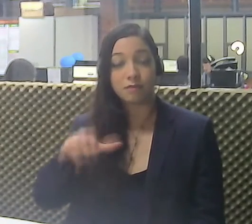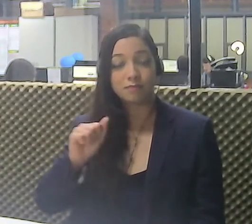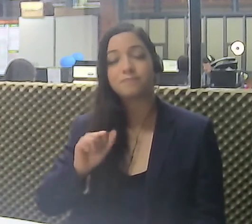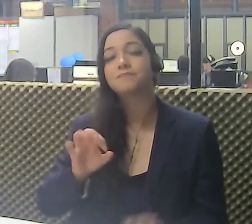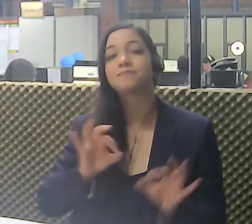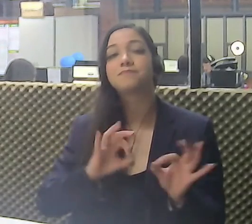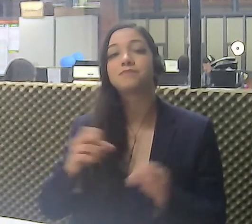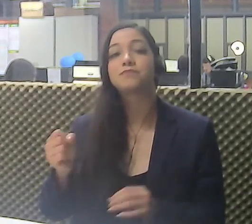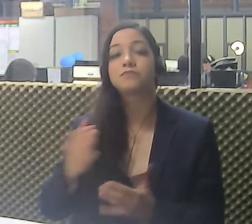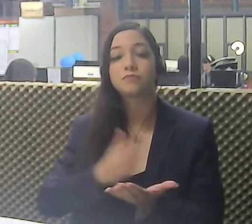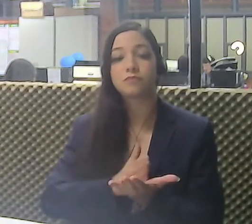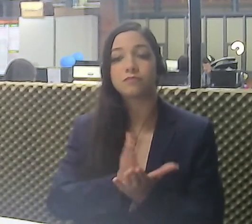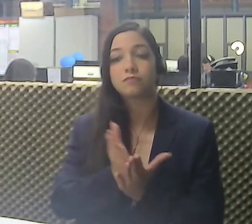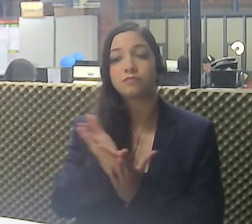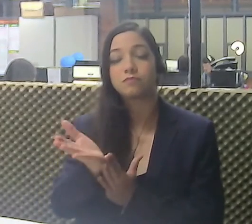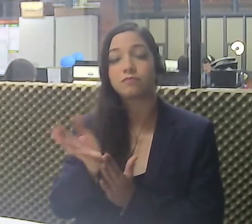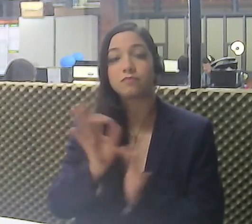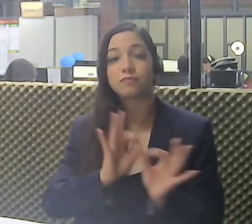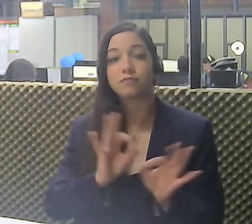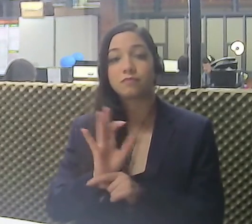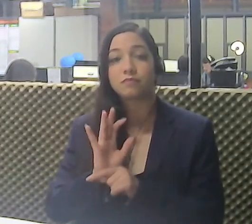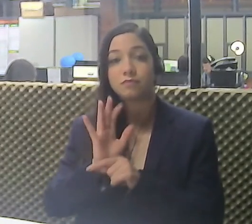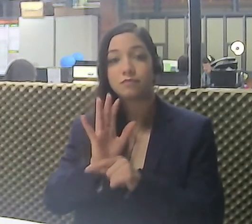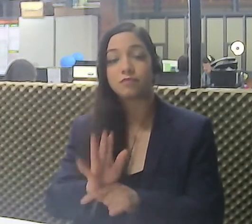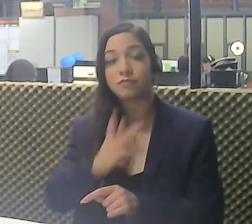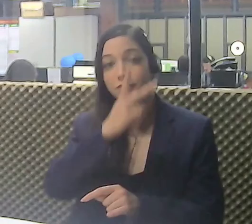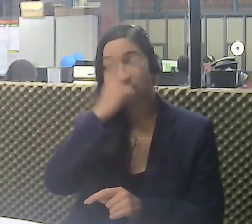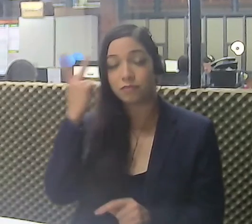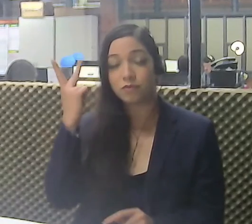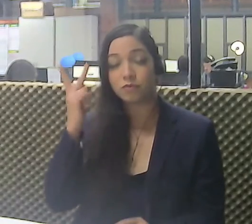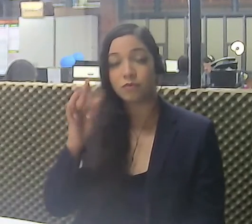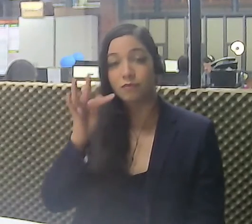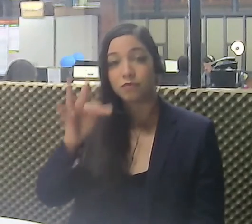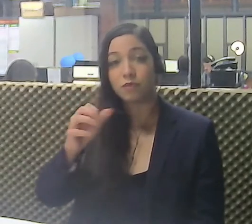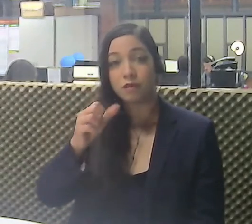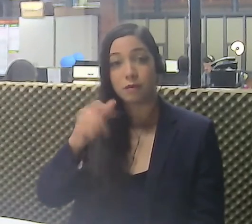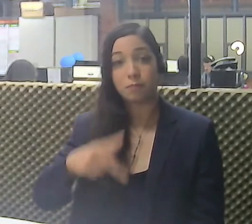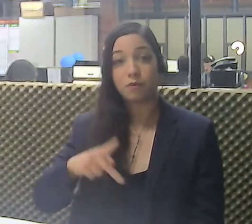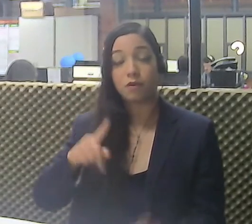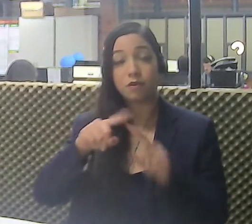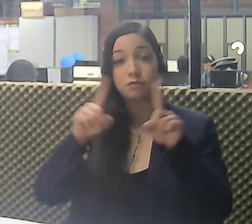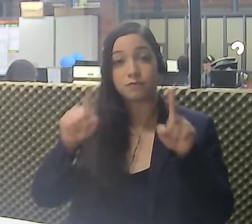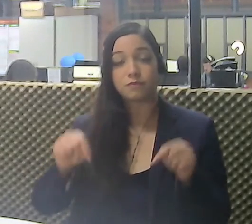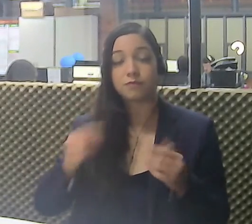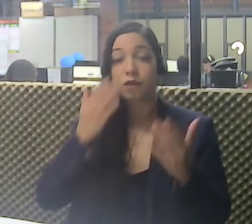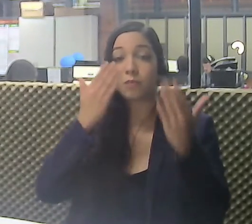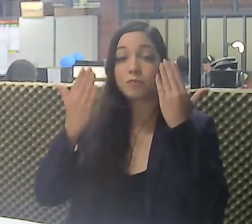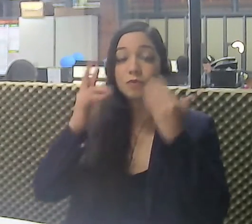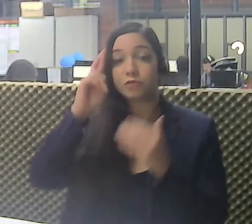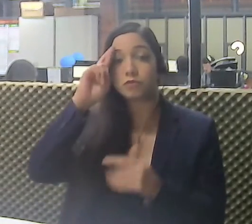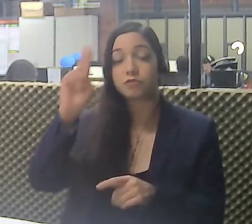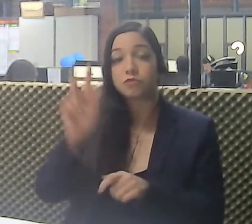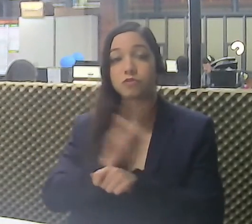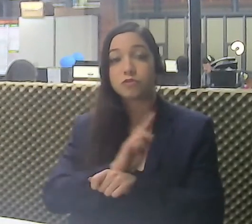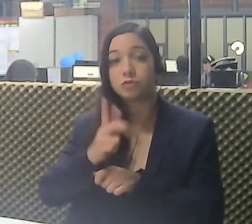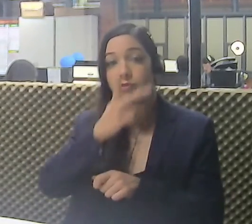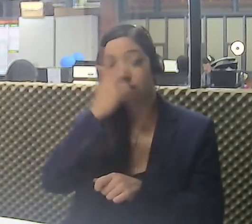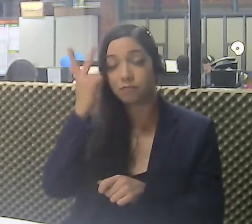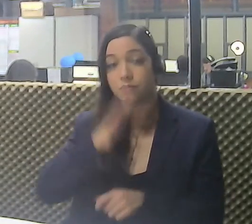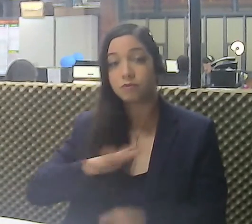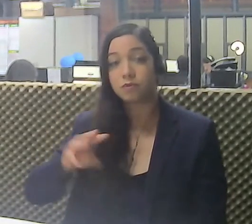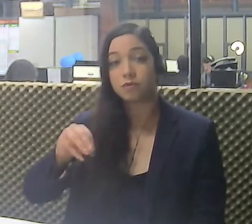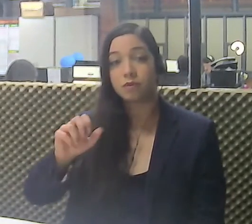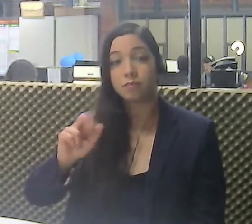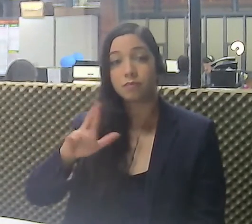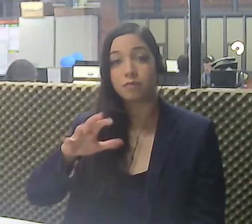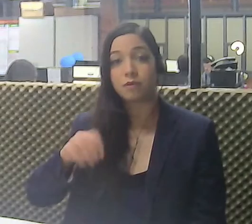programa Novos Rumos, que prepara os servidores para o momento da aposentadoria. O psicólogo da Diretoria de Gestão de Pessoas, Mário